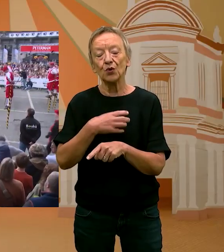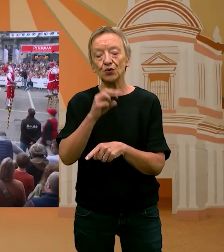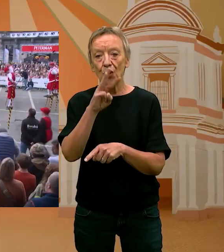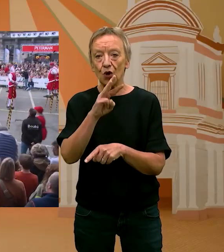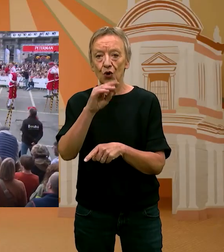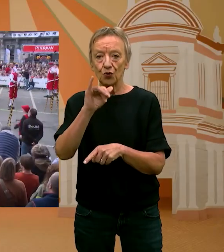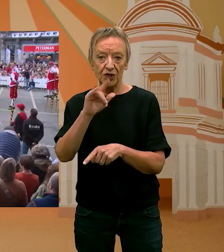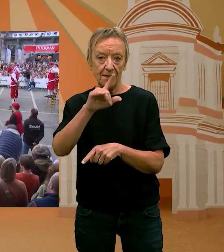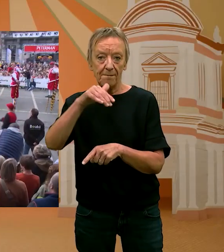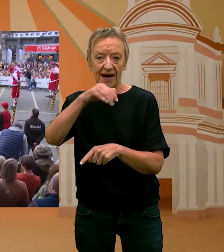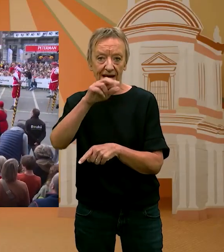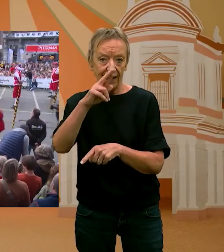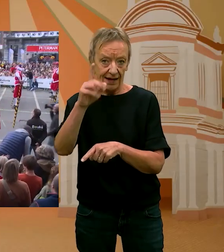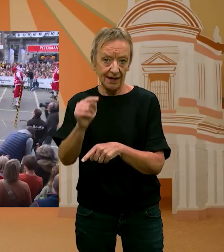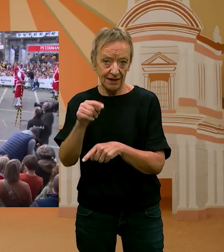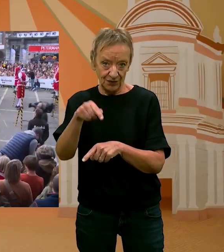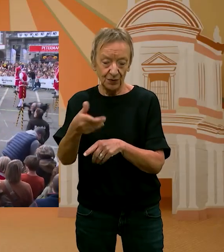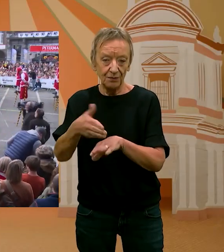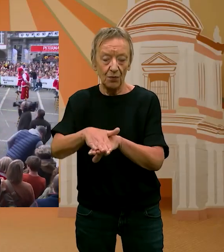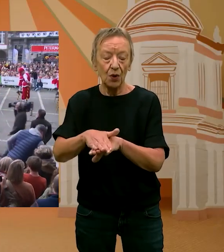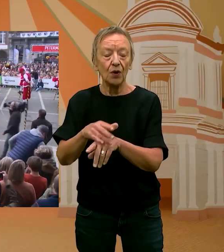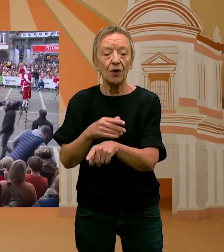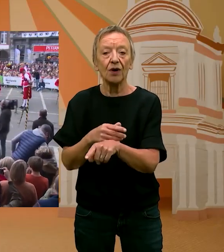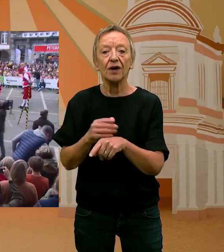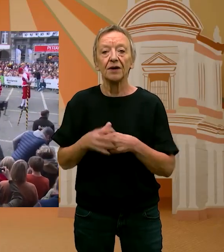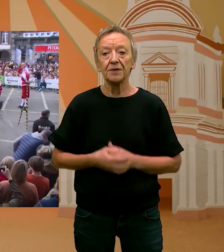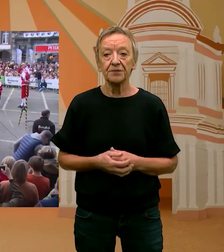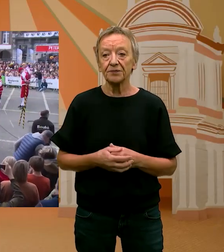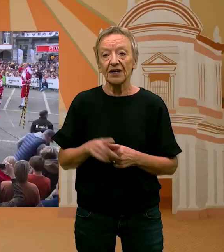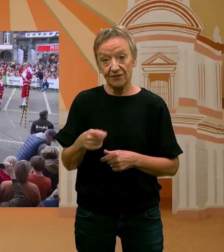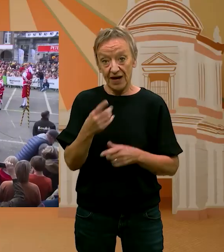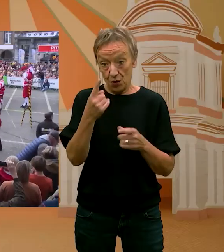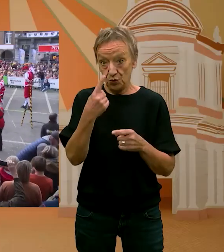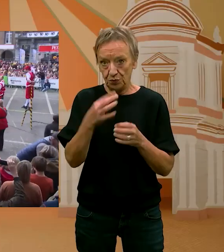silence. Ancien échasseur, président du CCW, président de la Société des échasseurs.